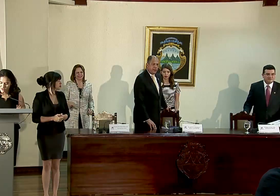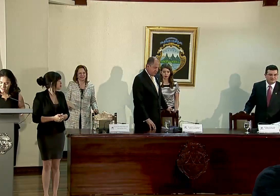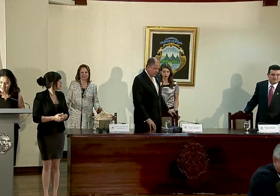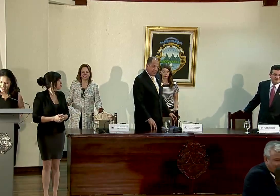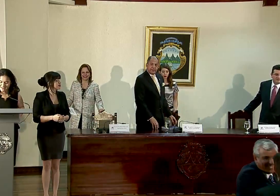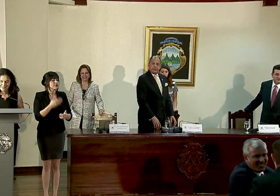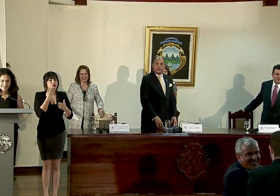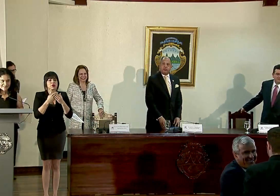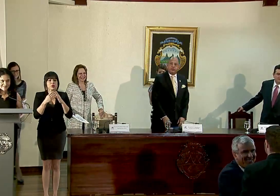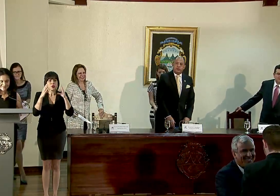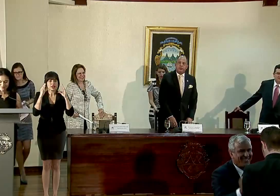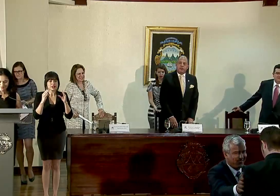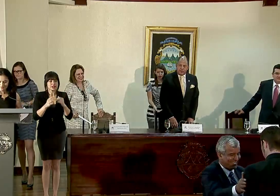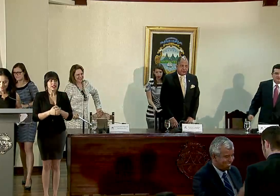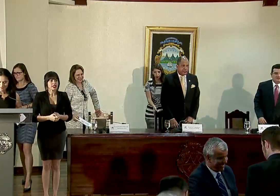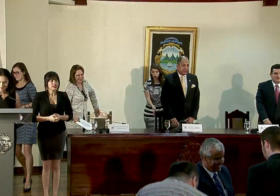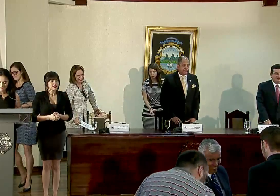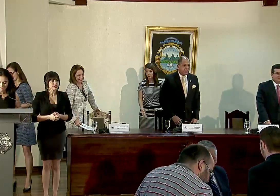Muy buenas tardes.